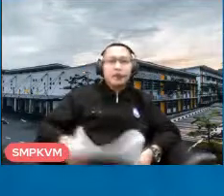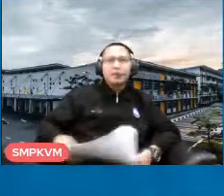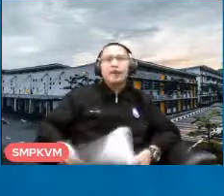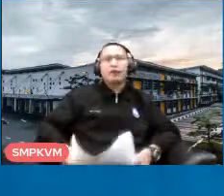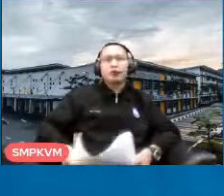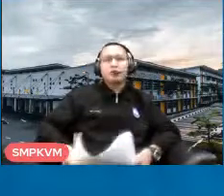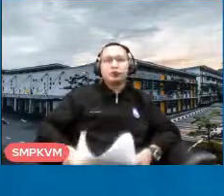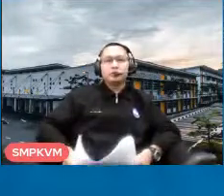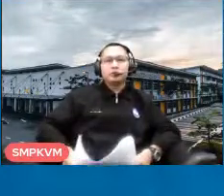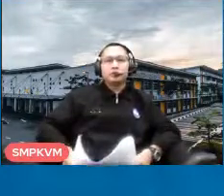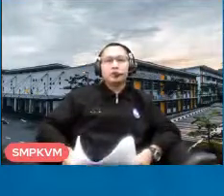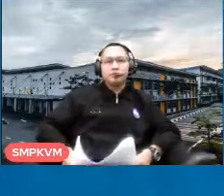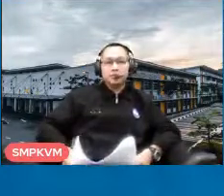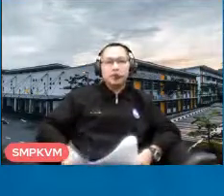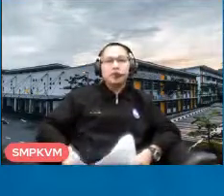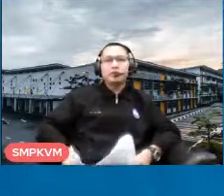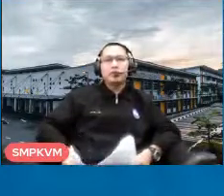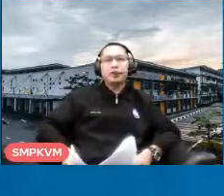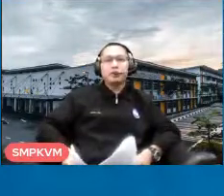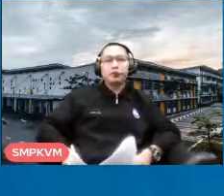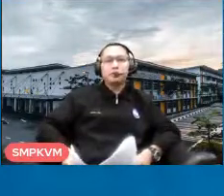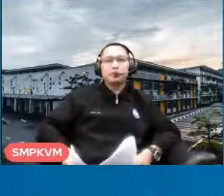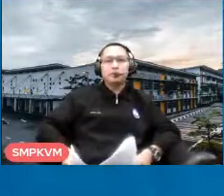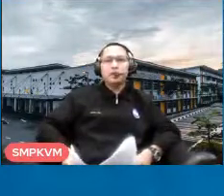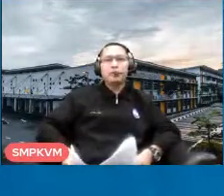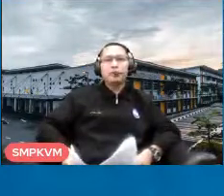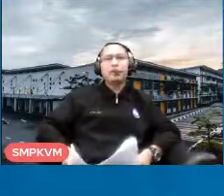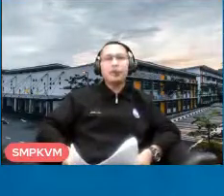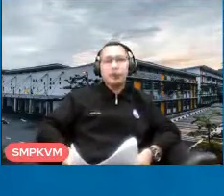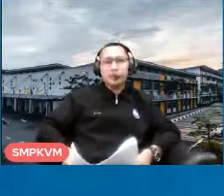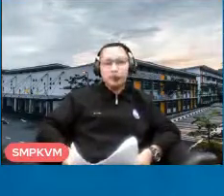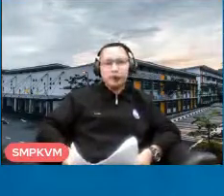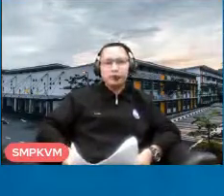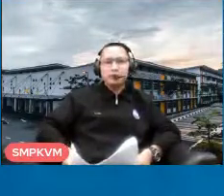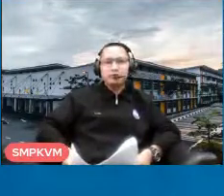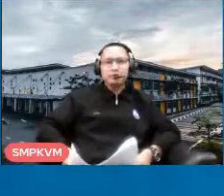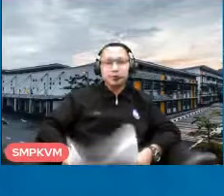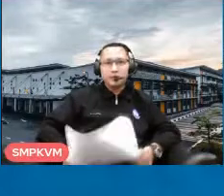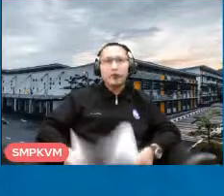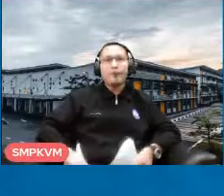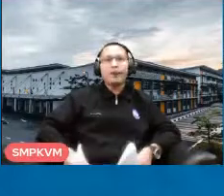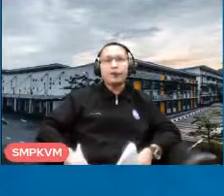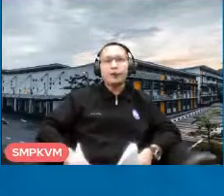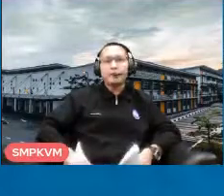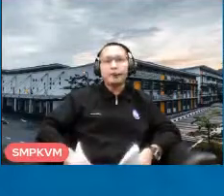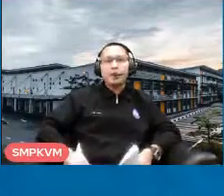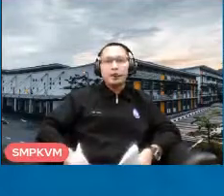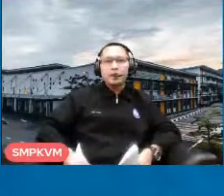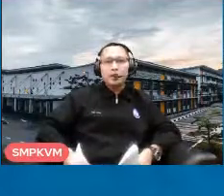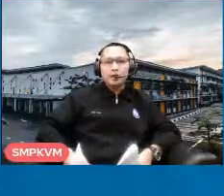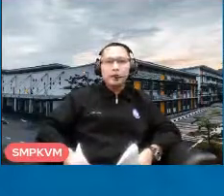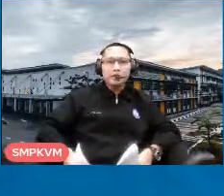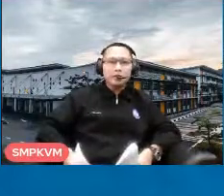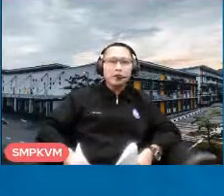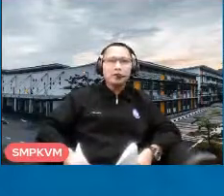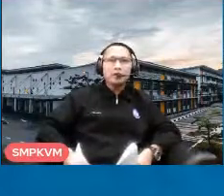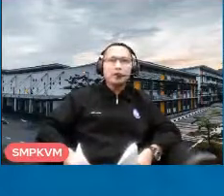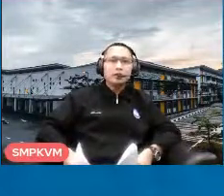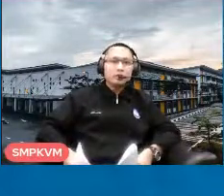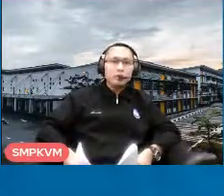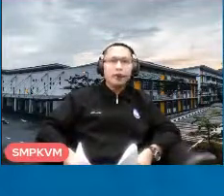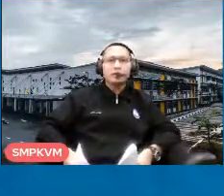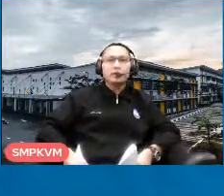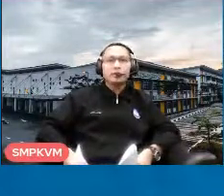kita living room Boston kepada Allah bisa berwarna gelap kliping Allah pakai dalam Pa ini dan yang ketiga